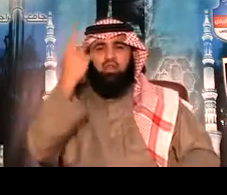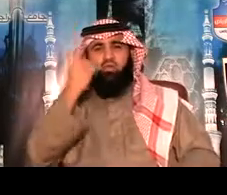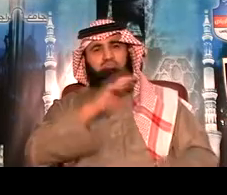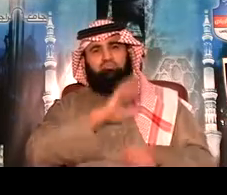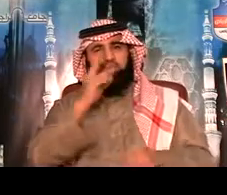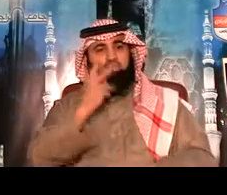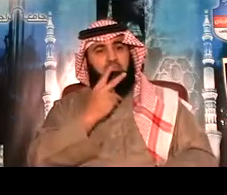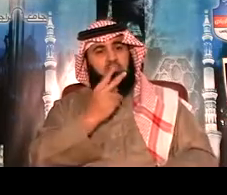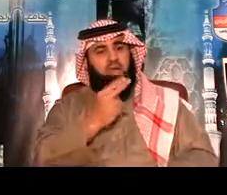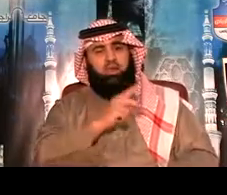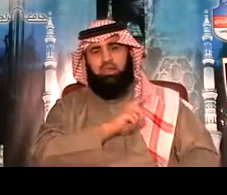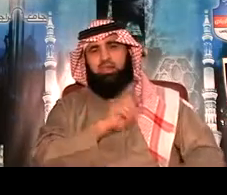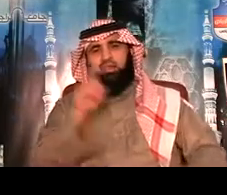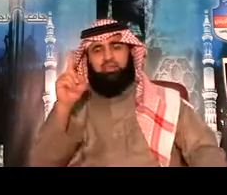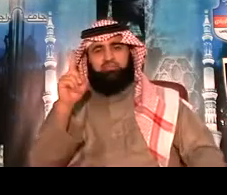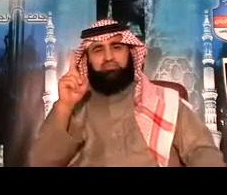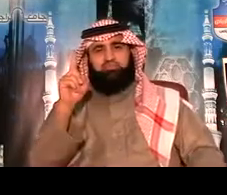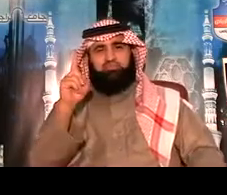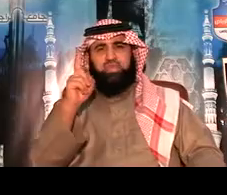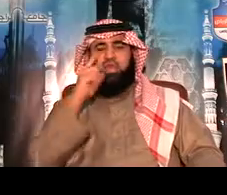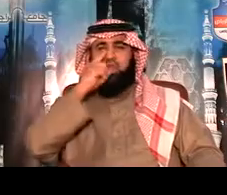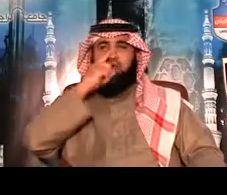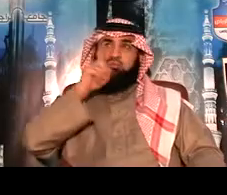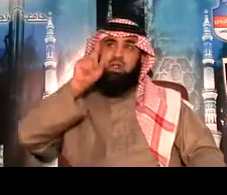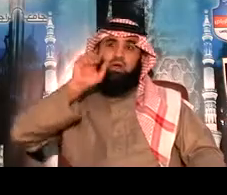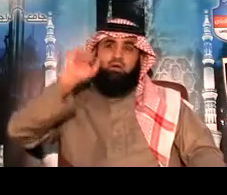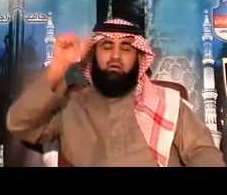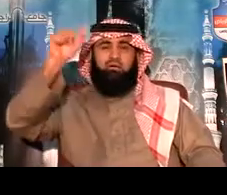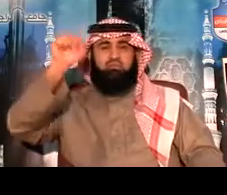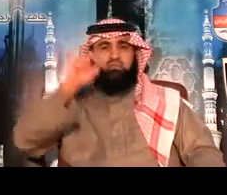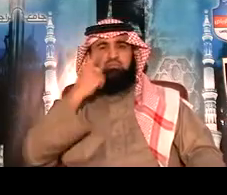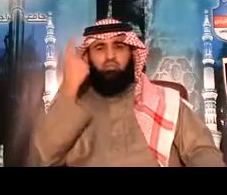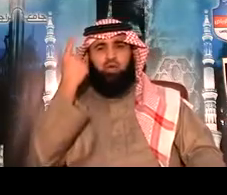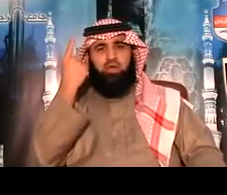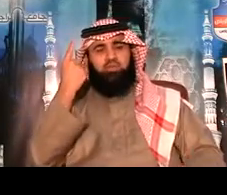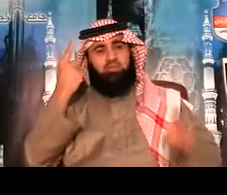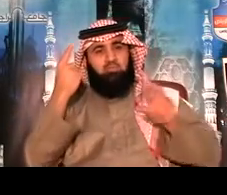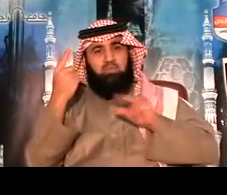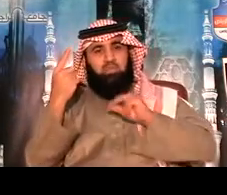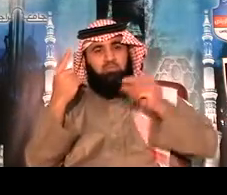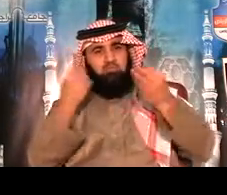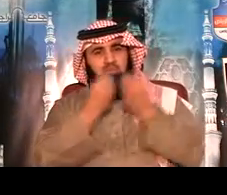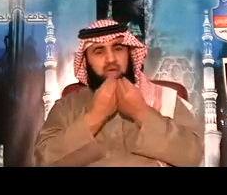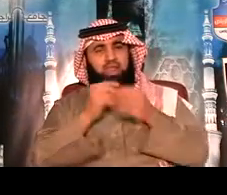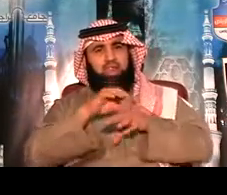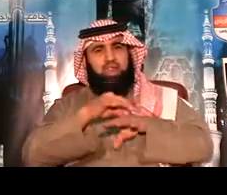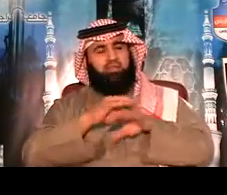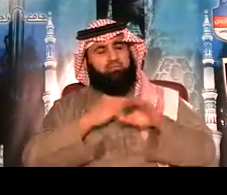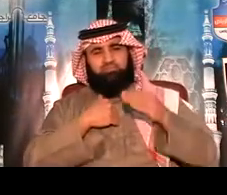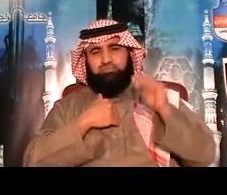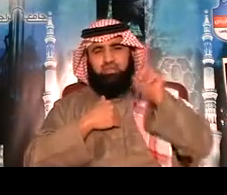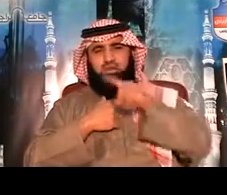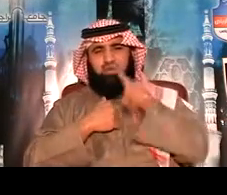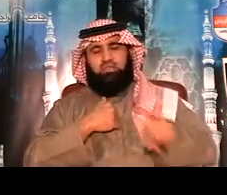من العباد إلا الإخلاص له وحده بدون أن يشركوا معه في نياتهم أحد. فعن أبي